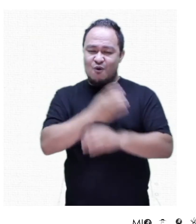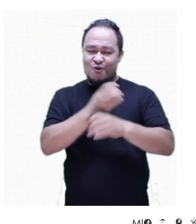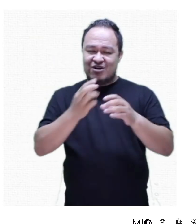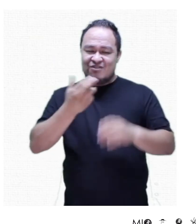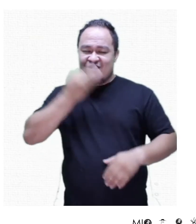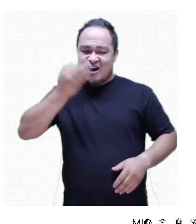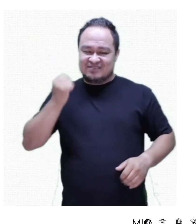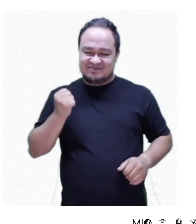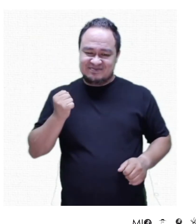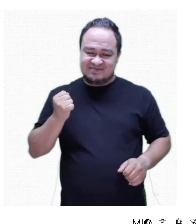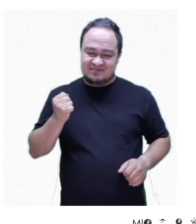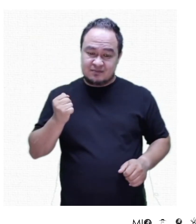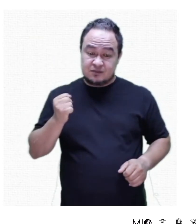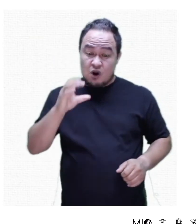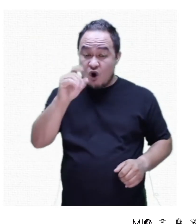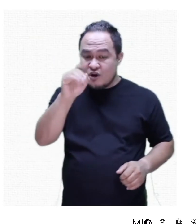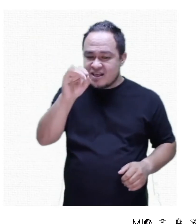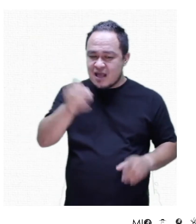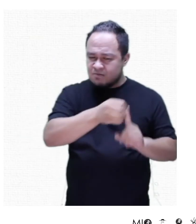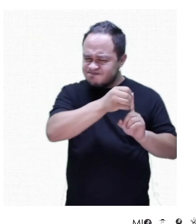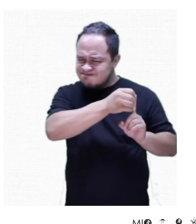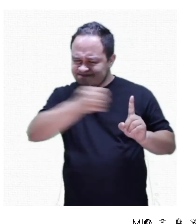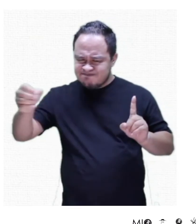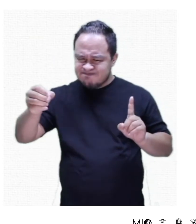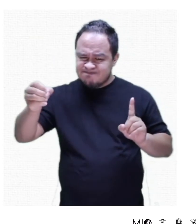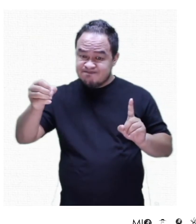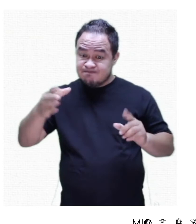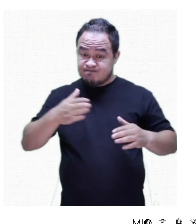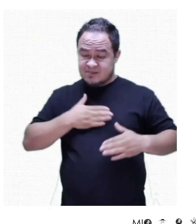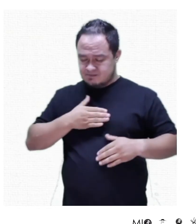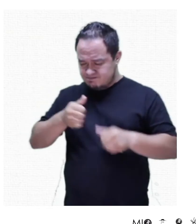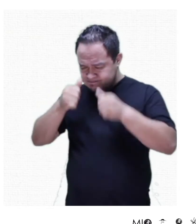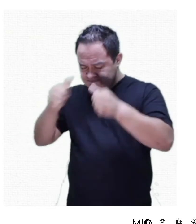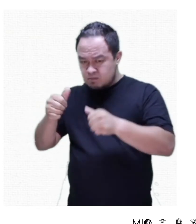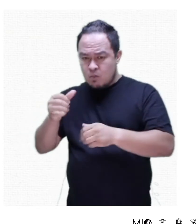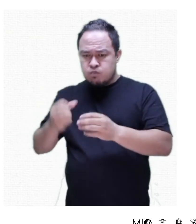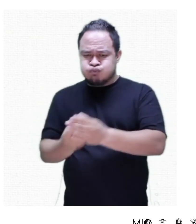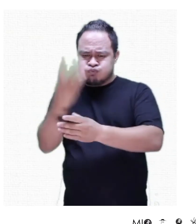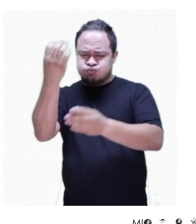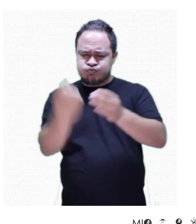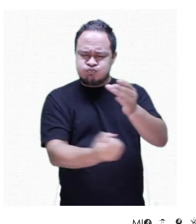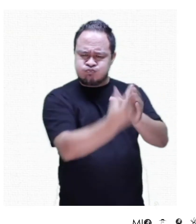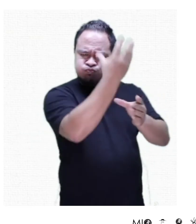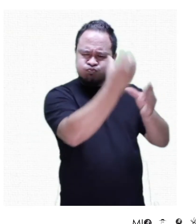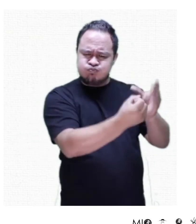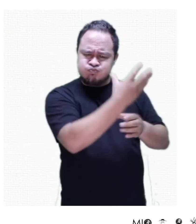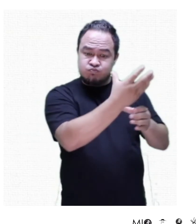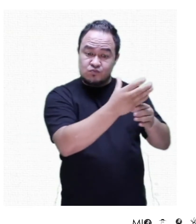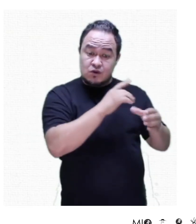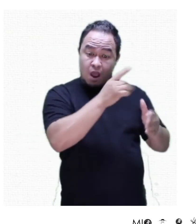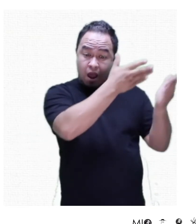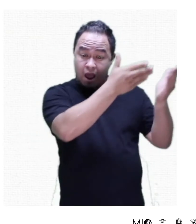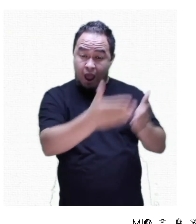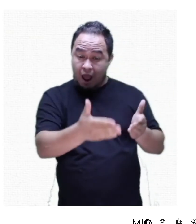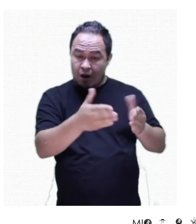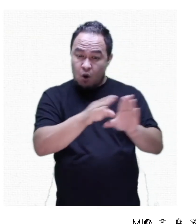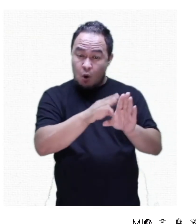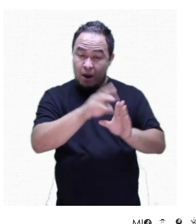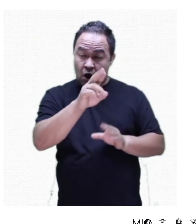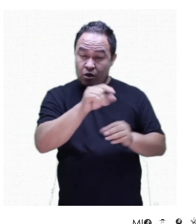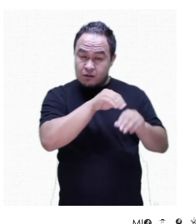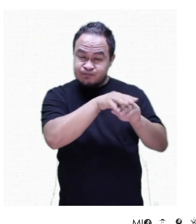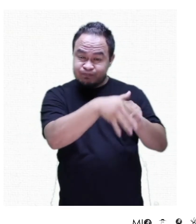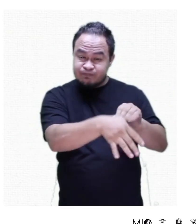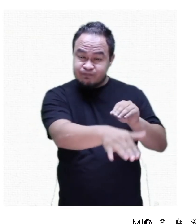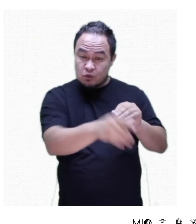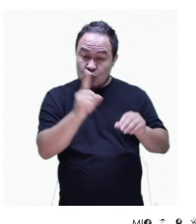más que una rosa ordinaria. Eso y mis tres volcanes que me llegan a las rodillas, de los que uno